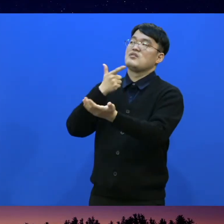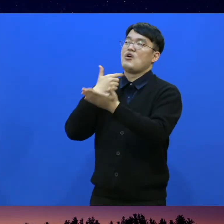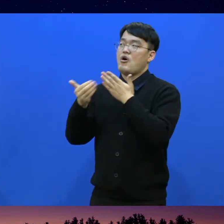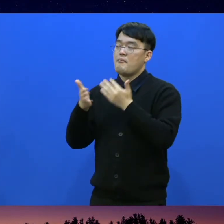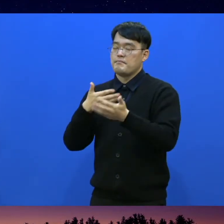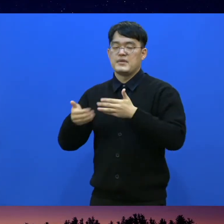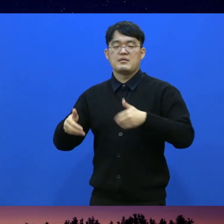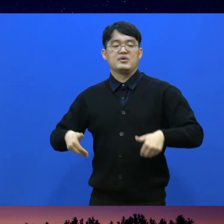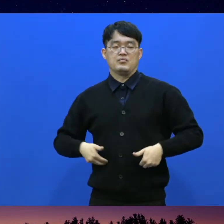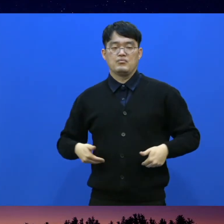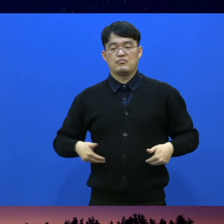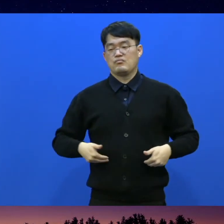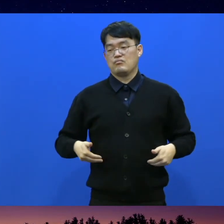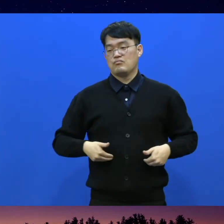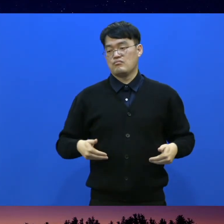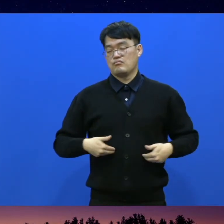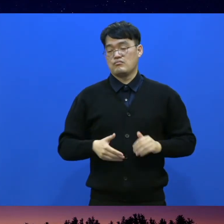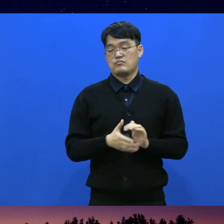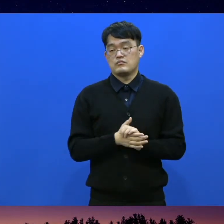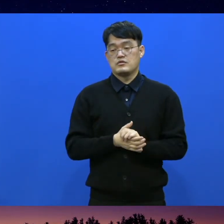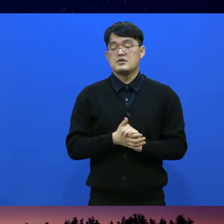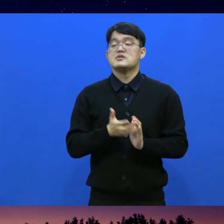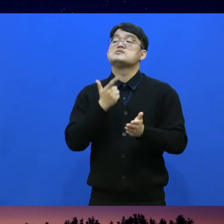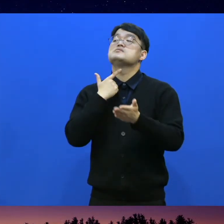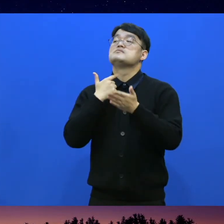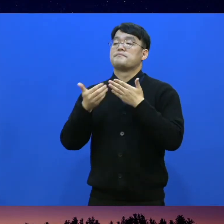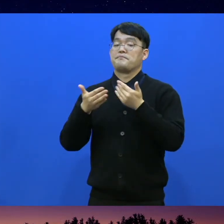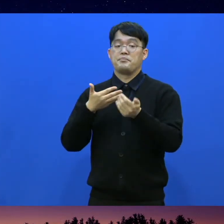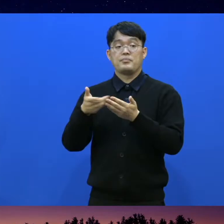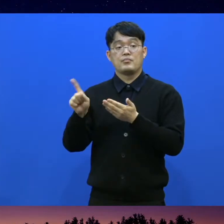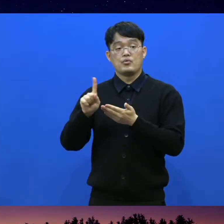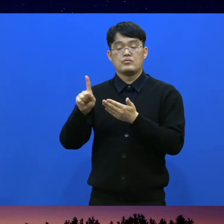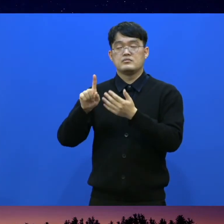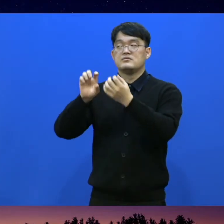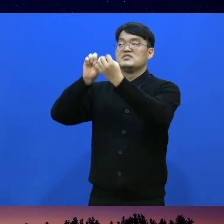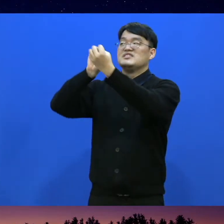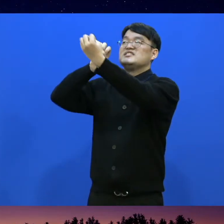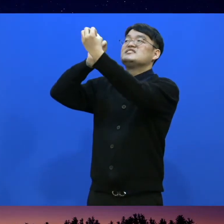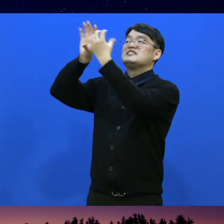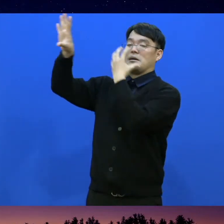기도의 체험이 있어야 돼요. 이 체험이 뭐냐? 응답이에요, 응답.